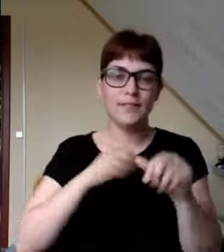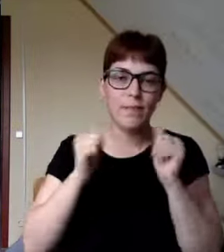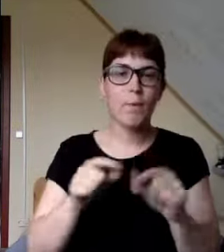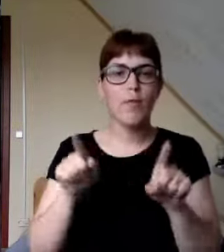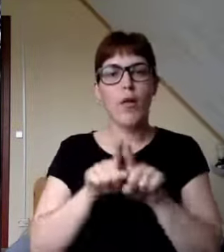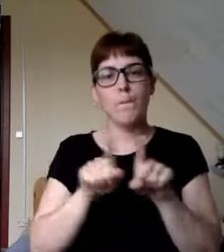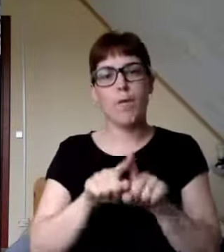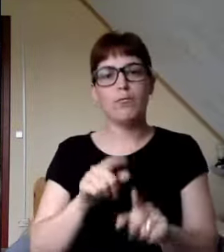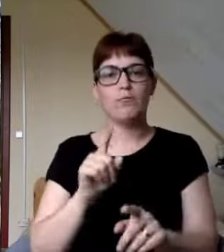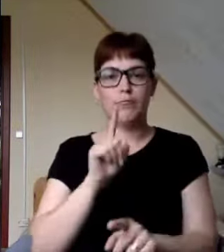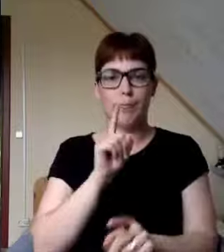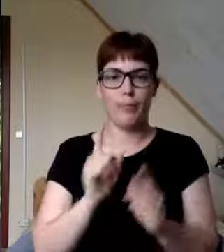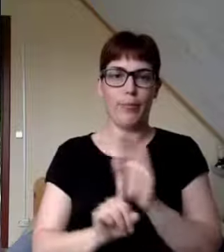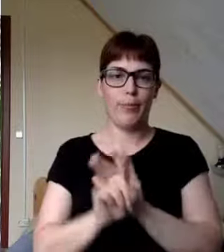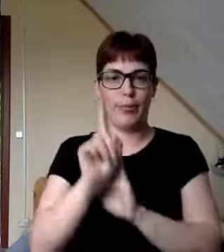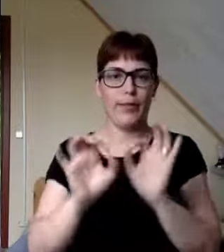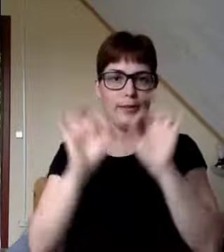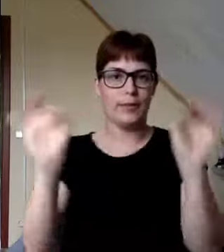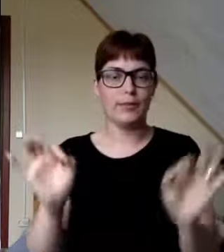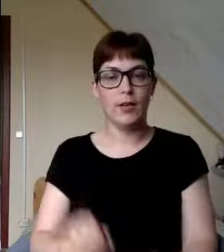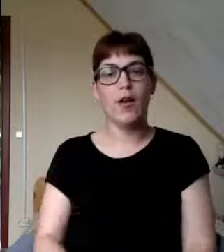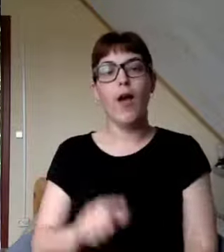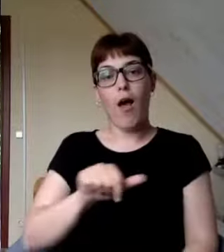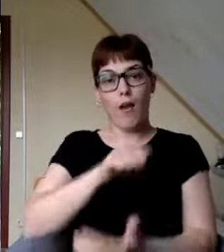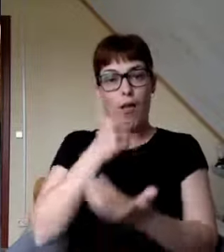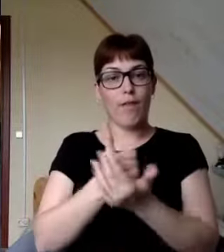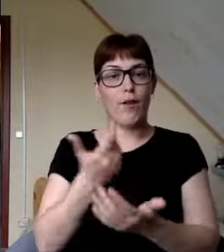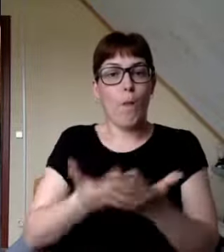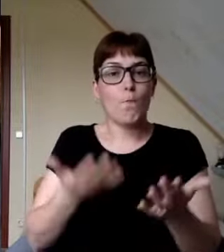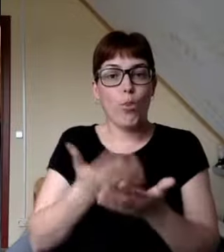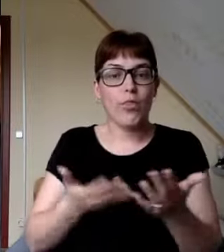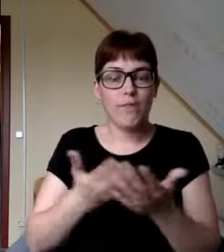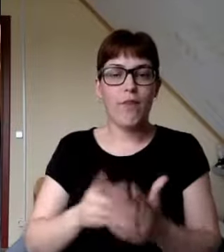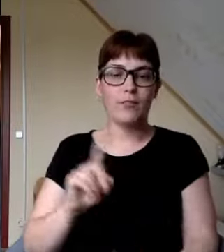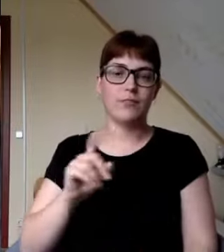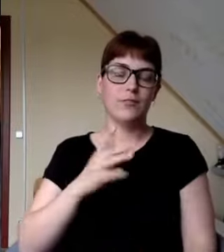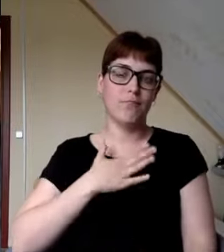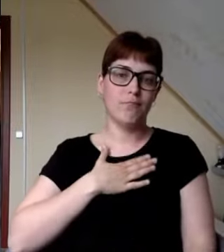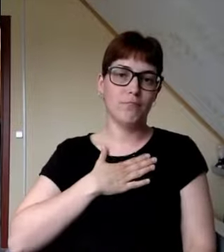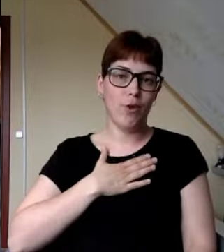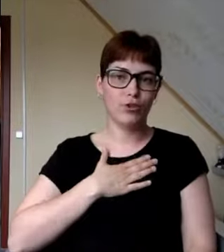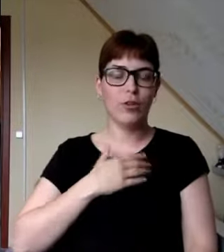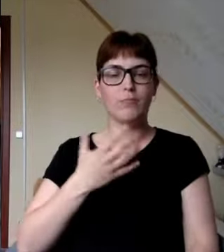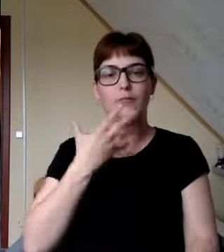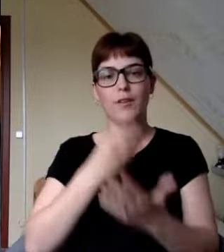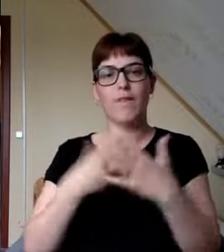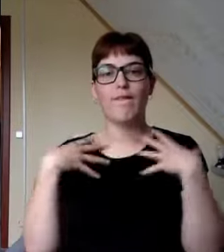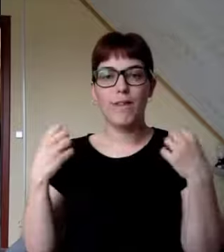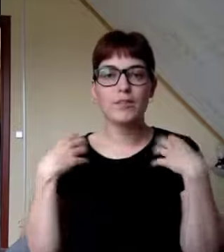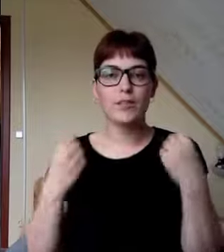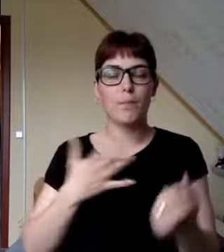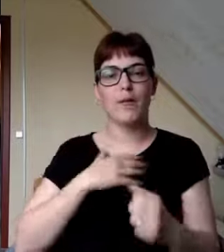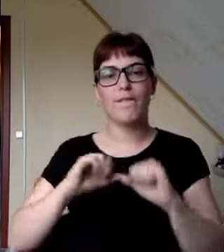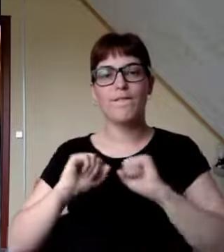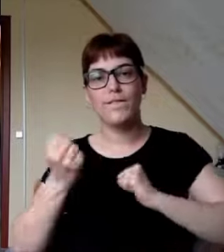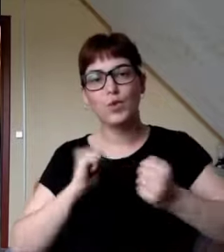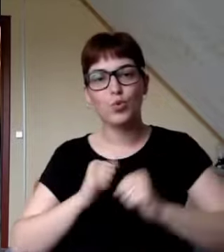Šeit jau tā galvenā motivācija tomēr ir pašam savu veselību, savas veselības attīstīšanu, fizisko īpašību